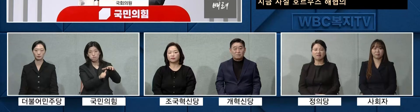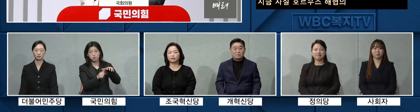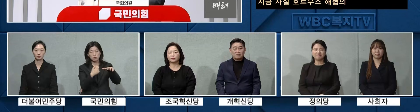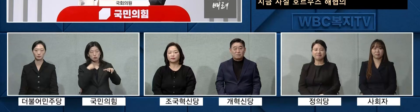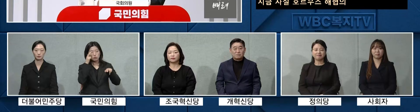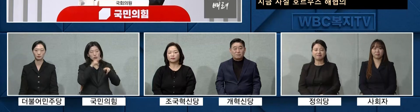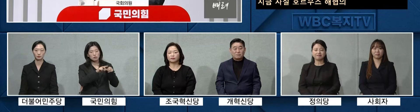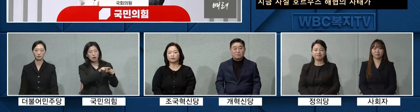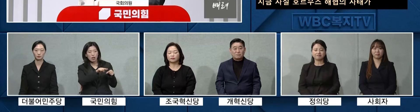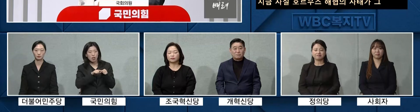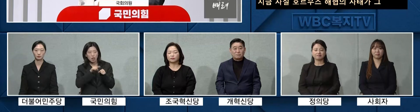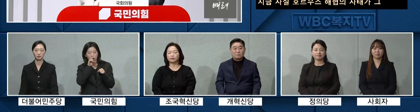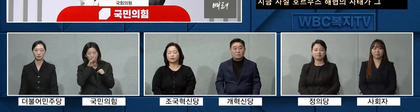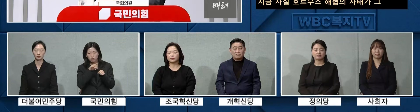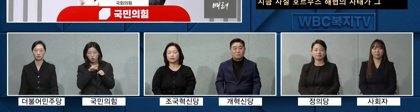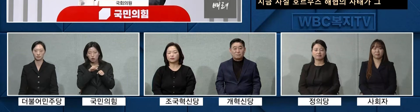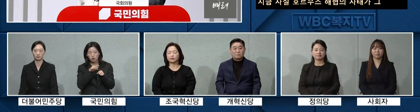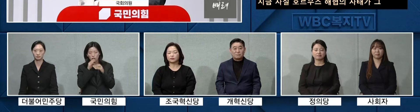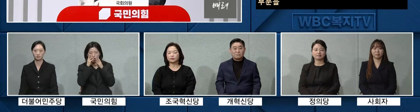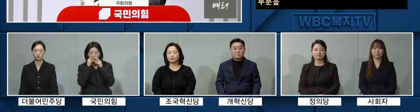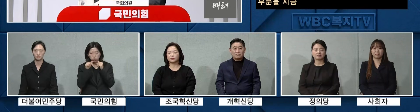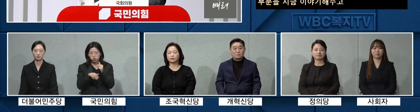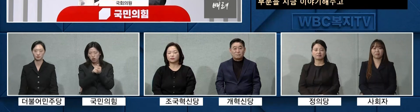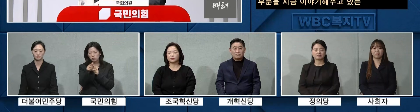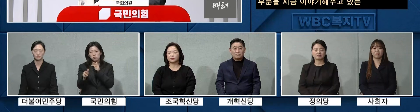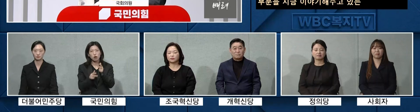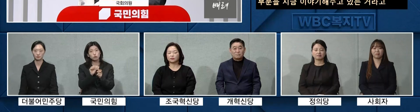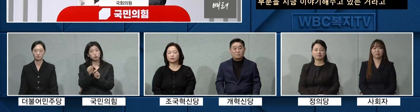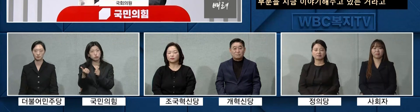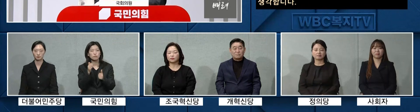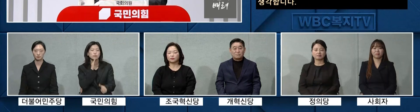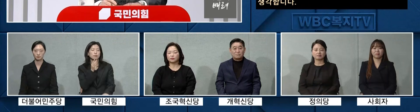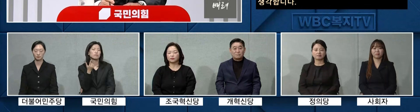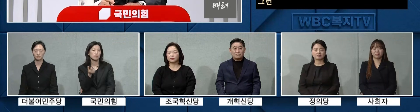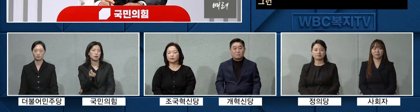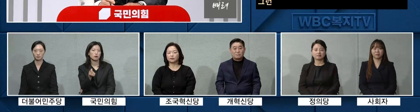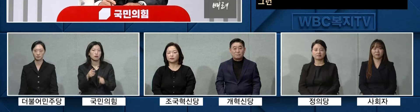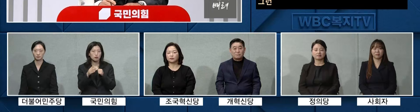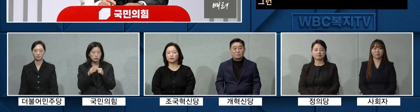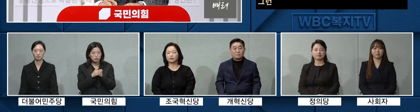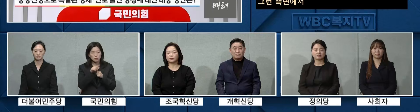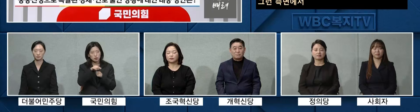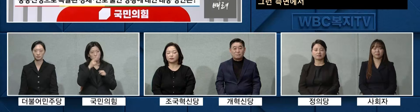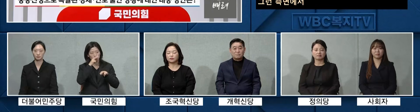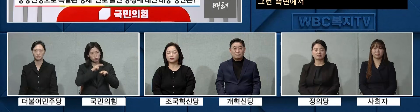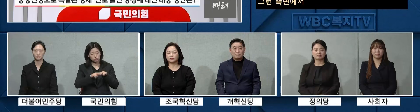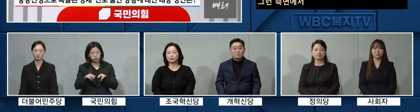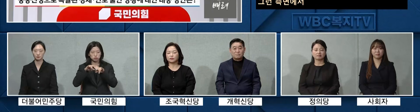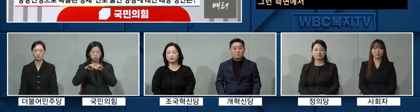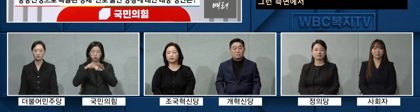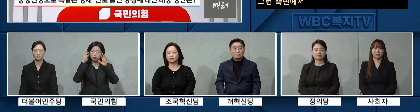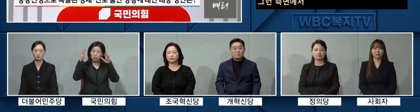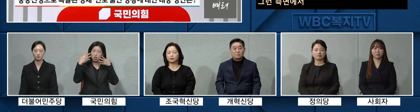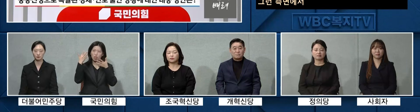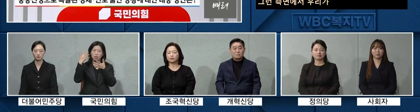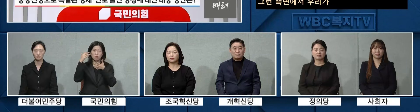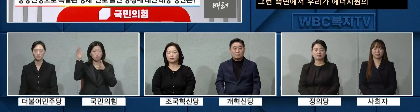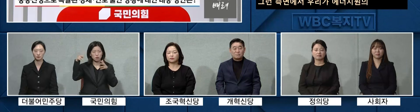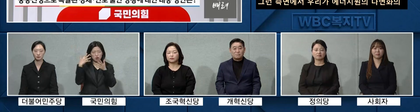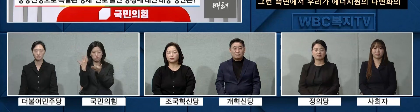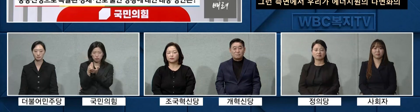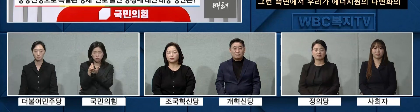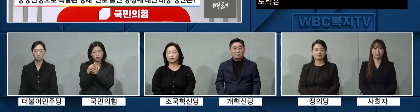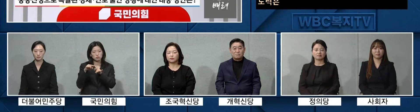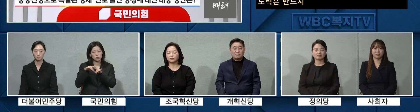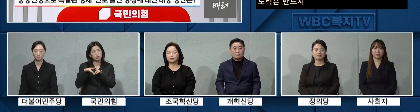생각을 합니다. 그런 측면에서 우리도 에너지원의 다변화의 노력은 반드시 이루어져야 합니다. 그런 측면에서 우리가 한번